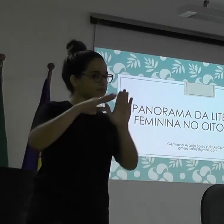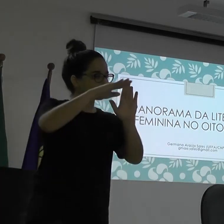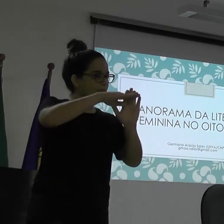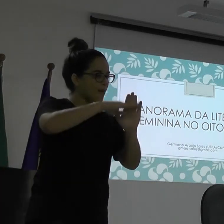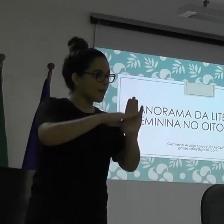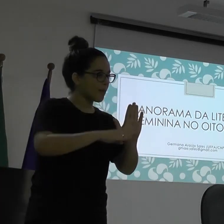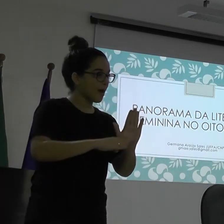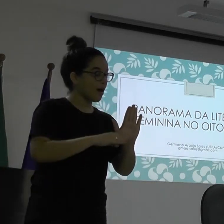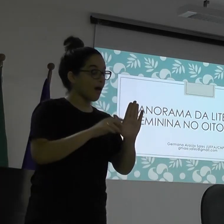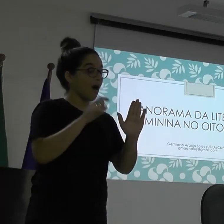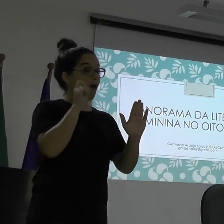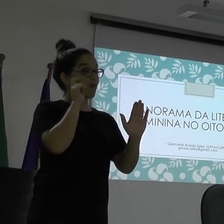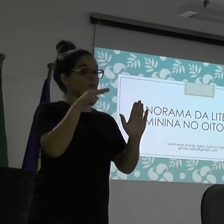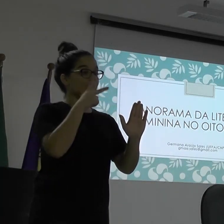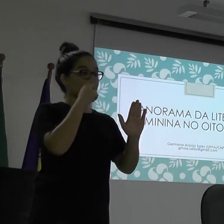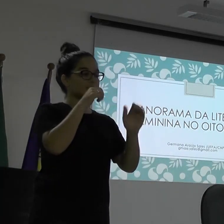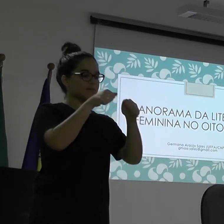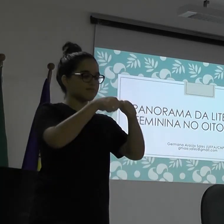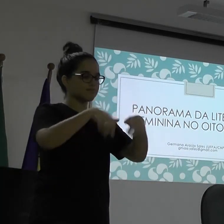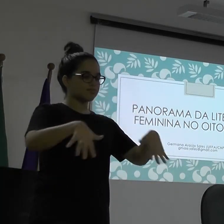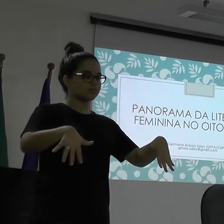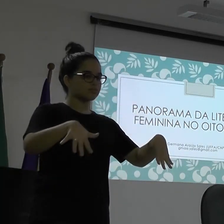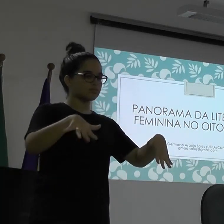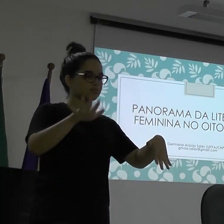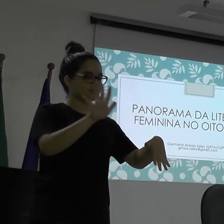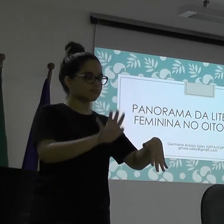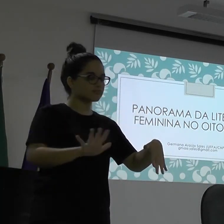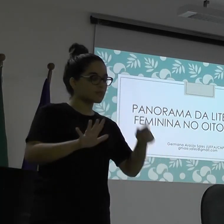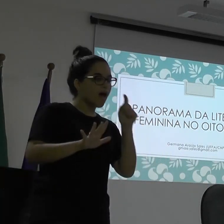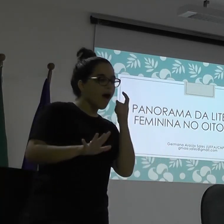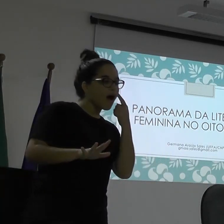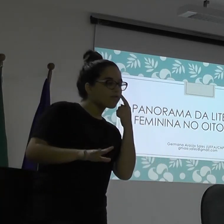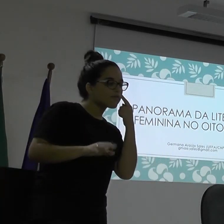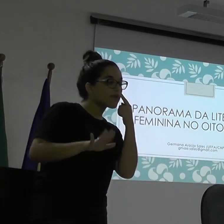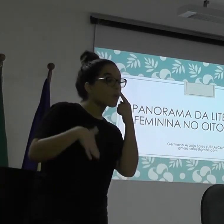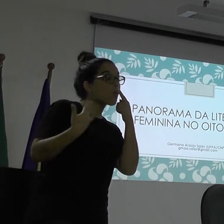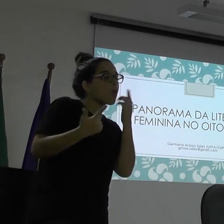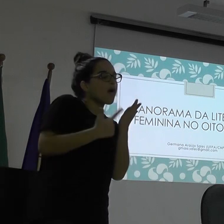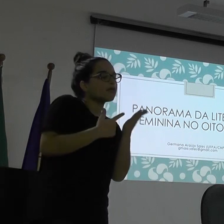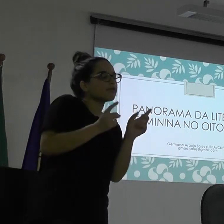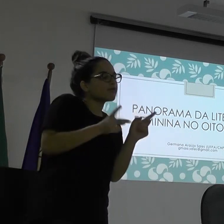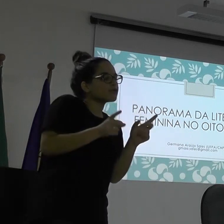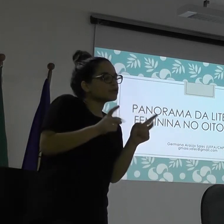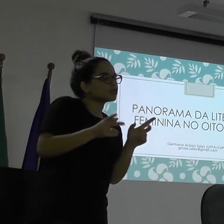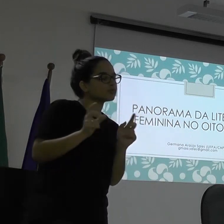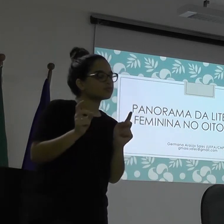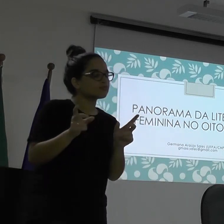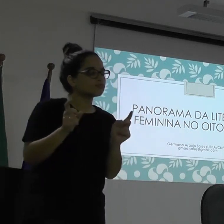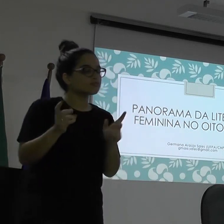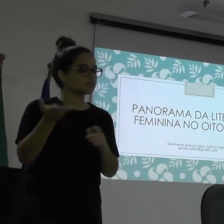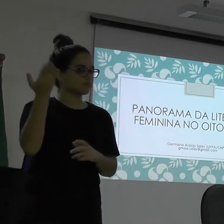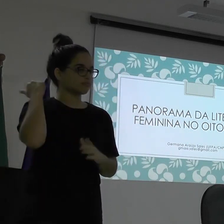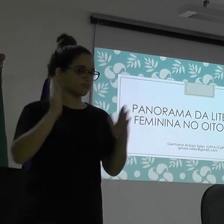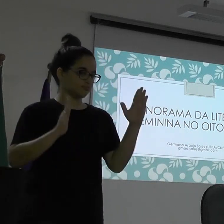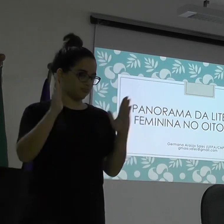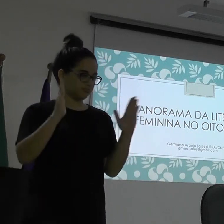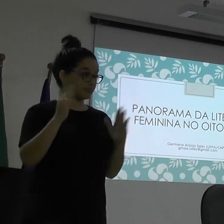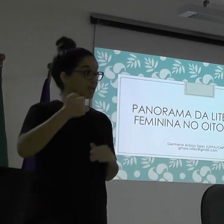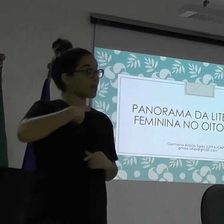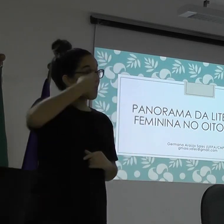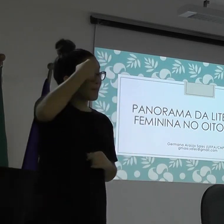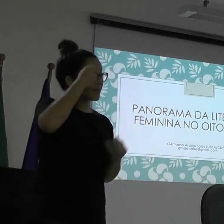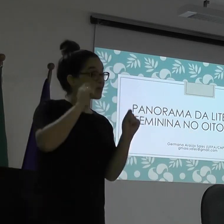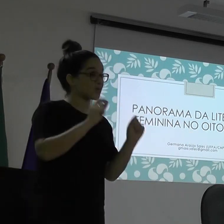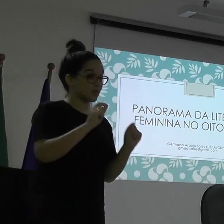ter um mapa de quais eram as obras vendidas naquele período. E eu penso que a